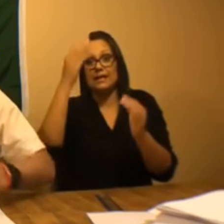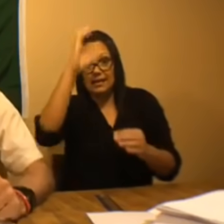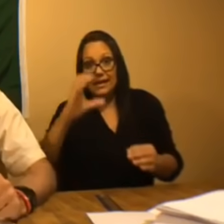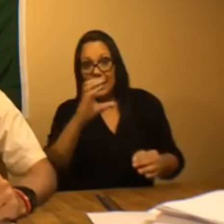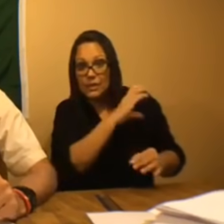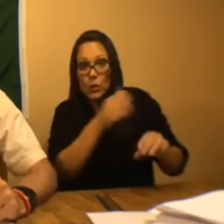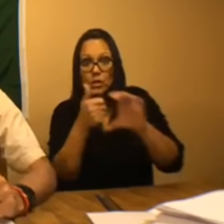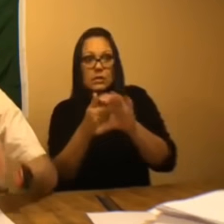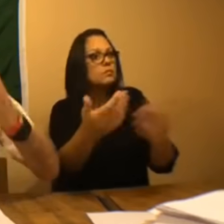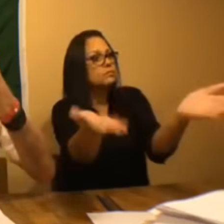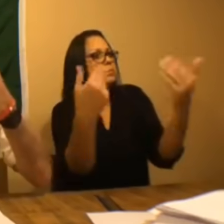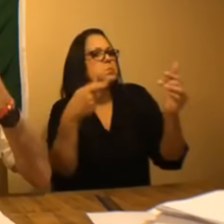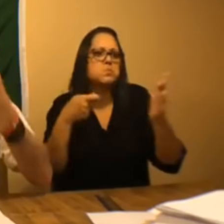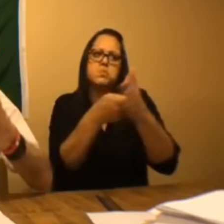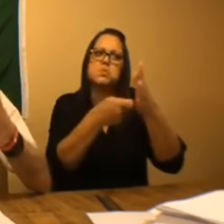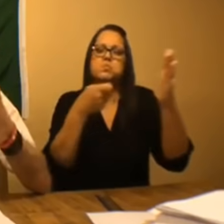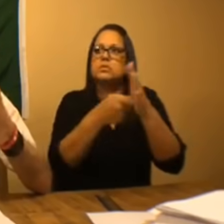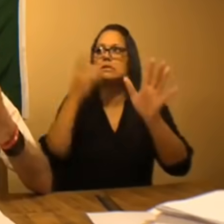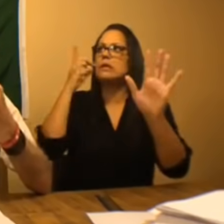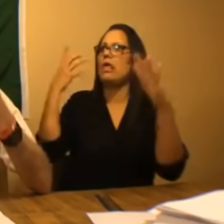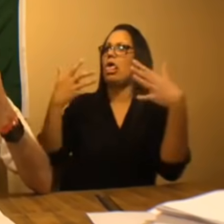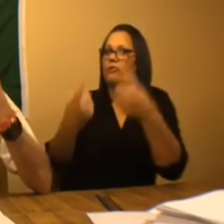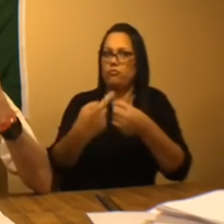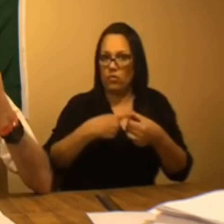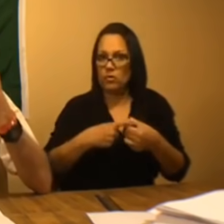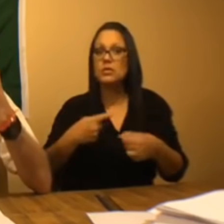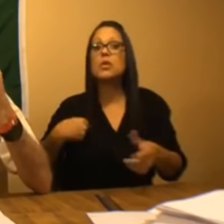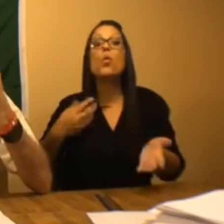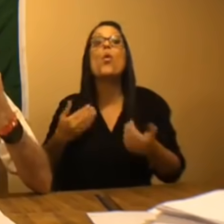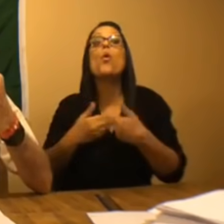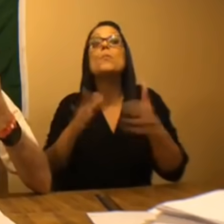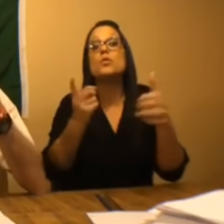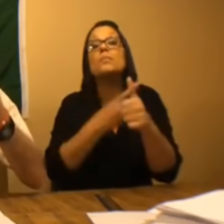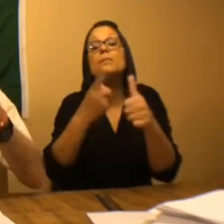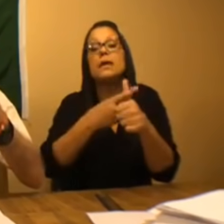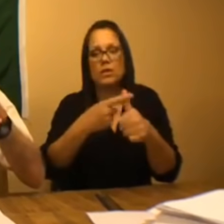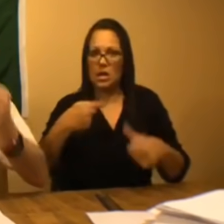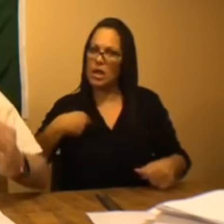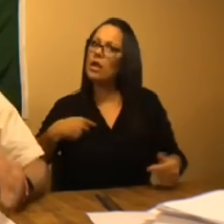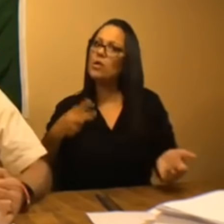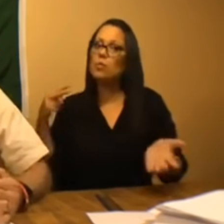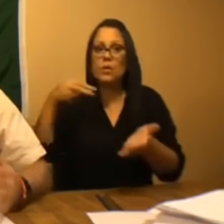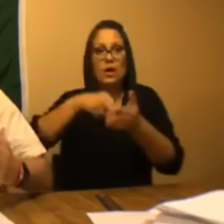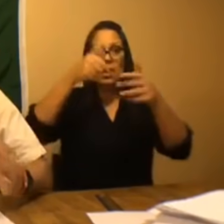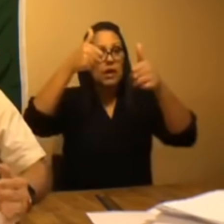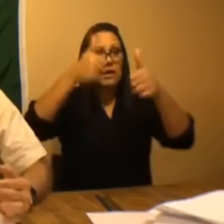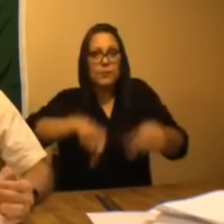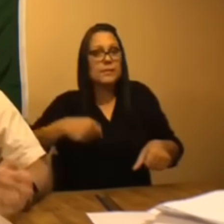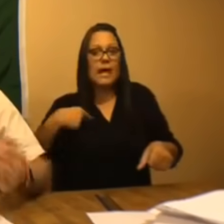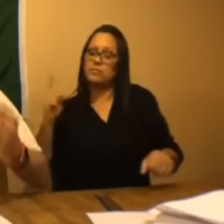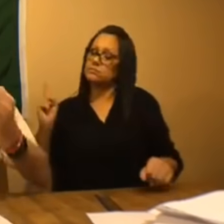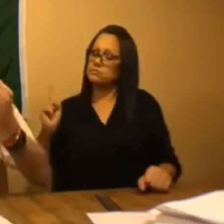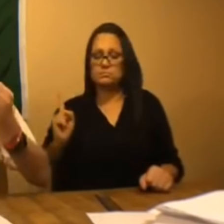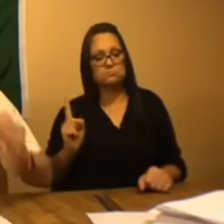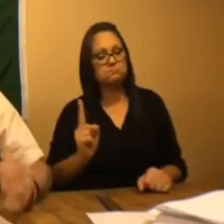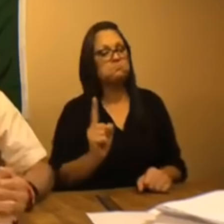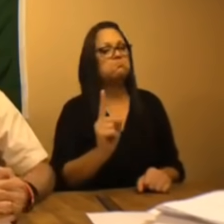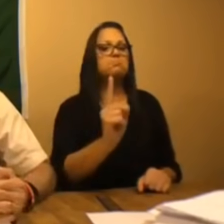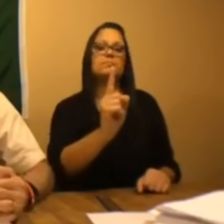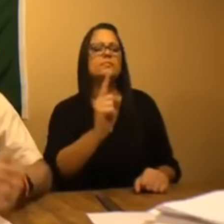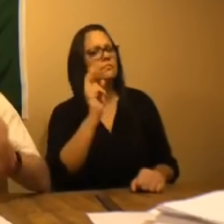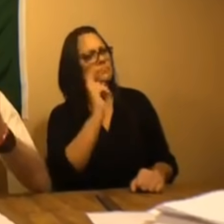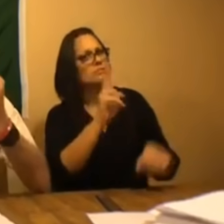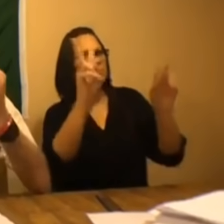fui eu. Quando assisti, fui lá assistir, olha só, de passagem assisti uma parte, o que estava